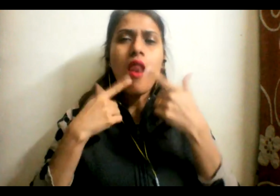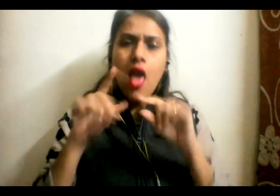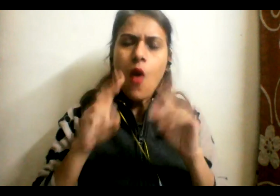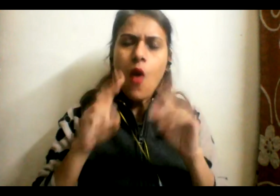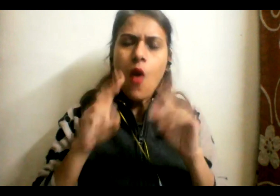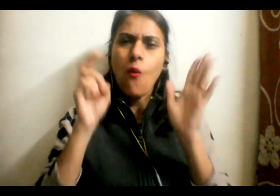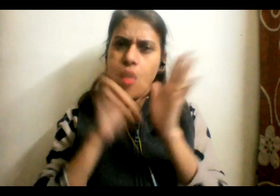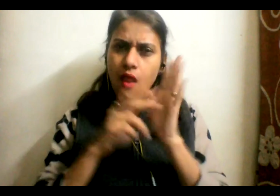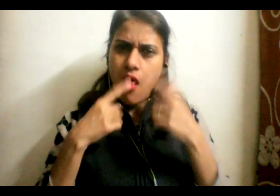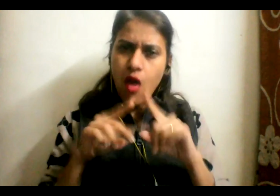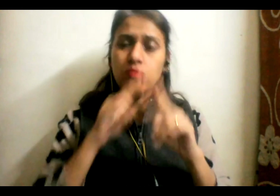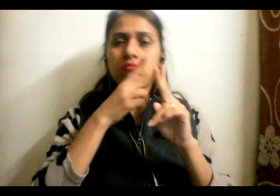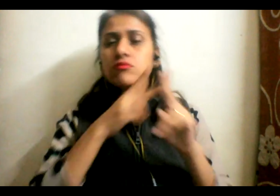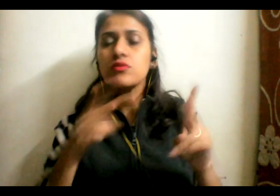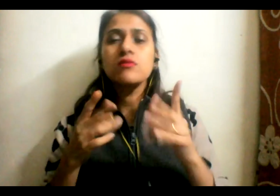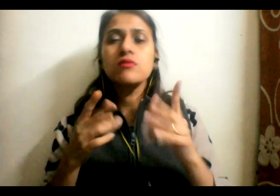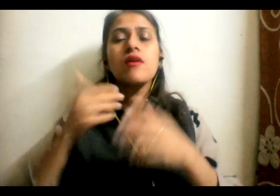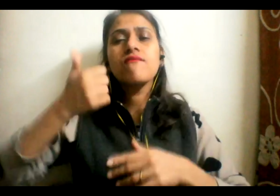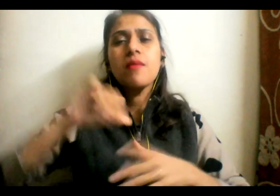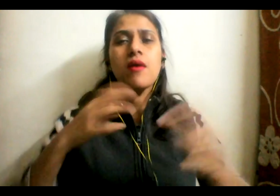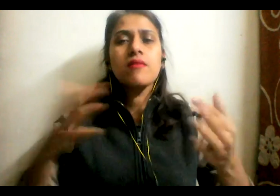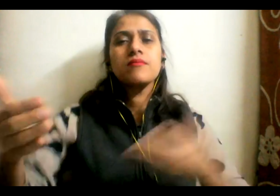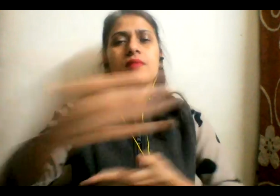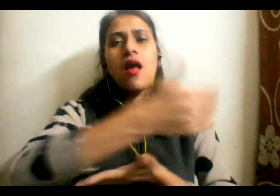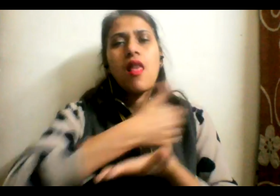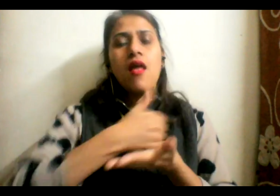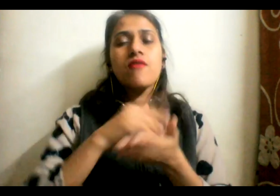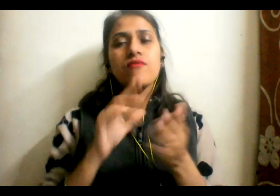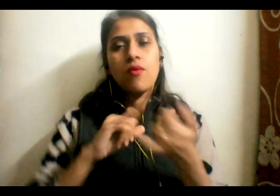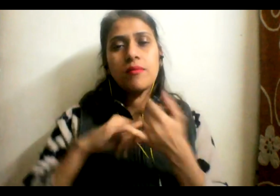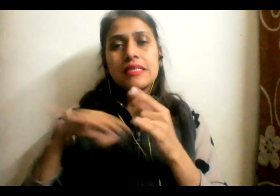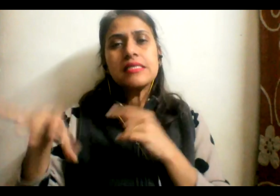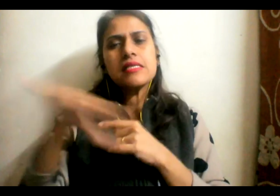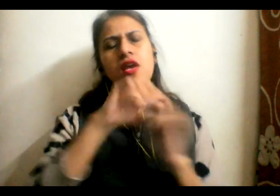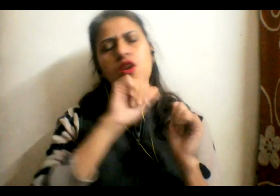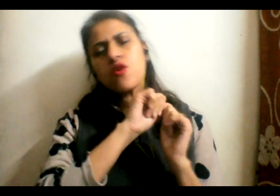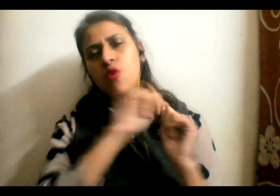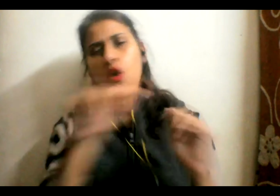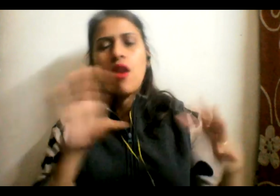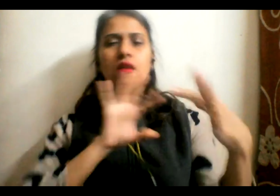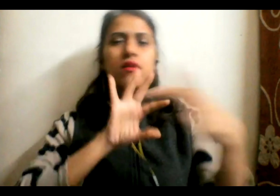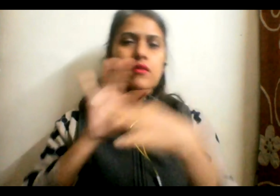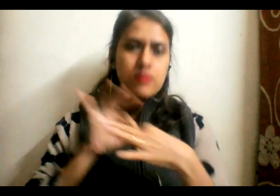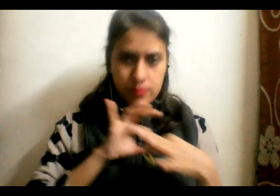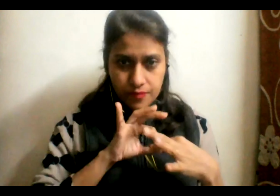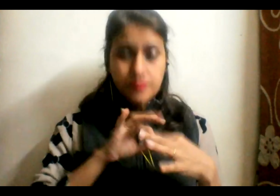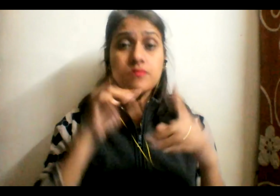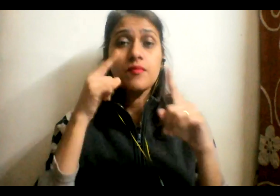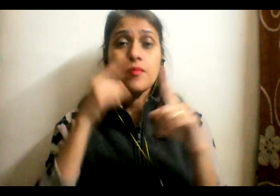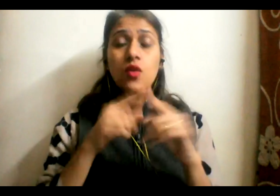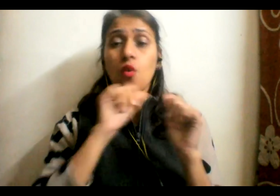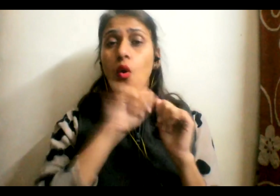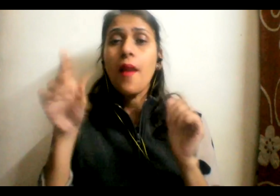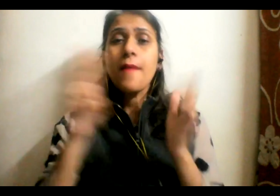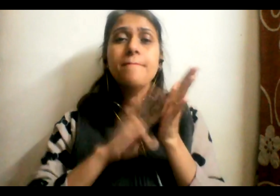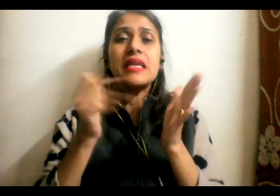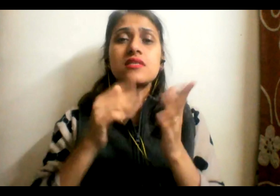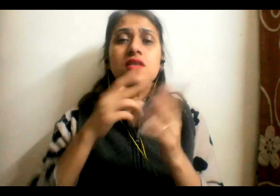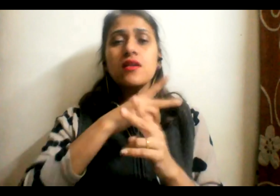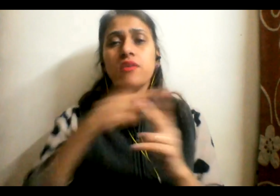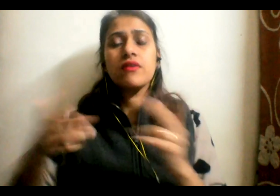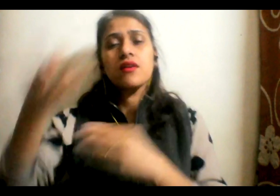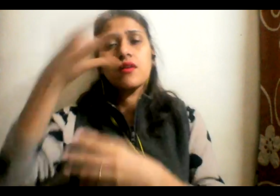होता है. सारे मंत्रालय, सारे के सारे स्टेट्स उस प्रोसेस में जुड़ते हैं, सारा सिविल सोसाइटी उस प्रोसेस में जुड़ता है, कंसल्टेशन होते हैं, तो